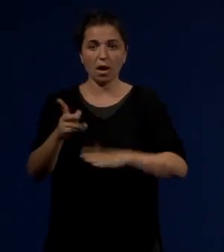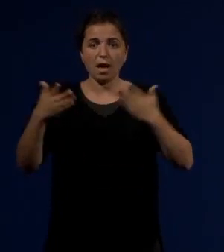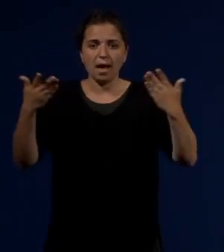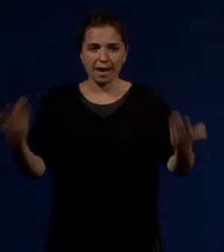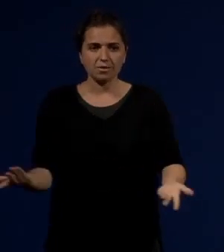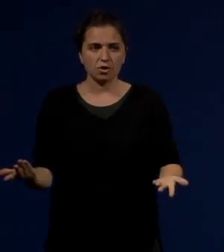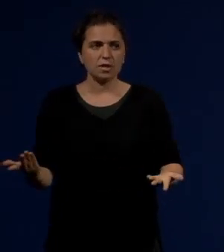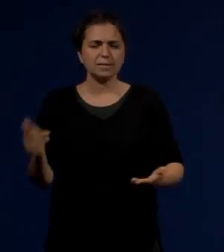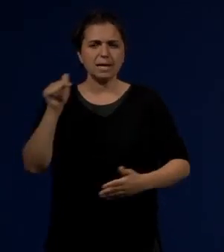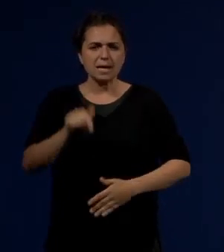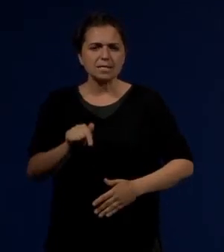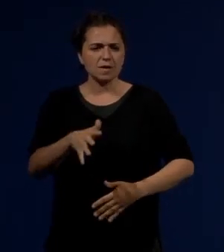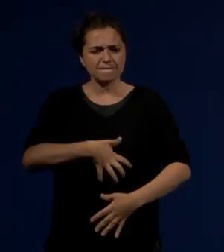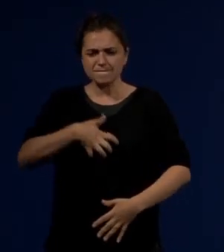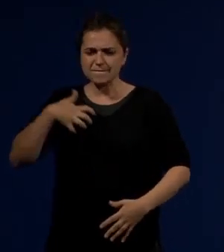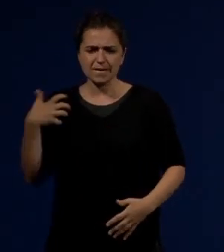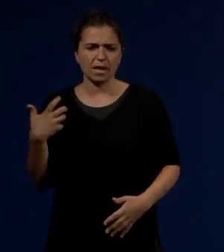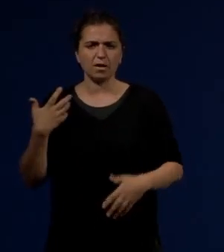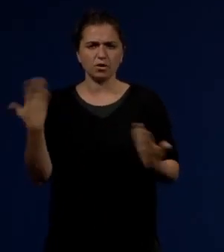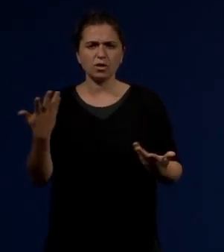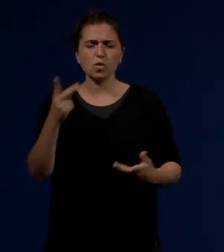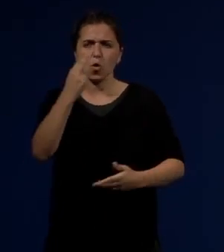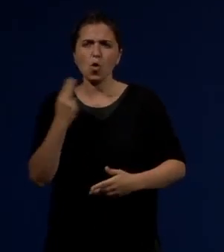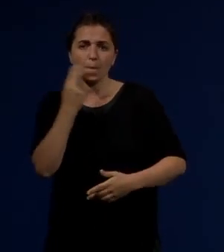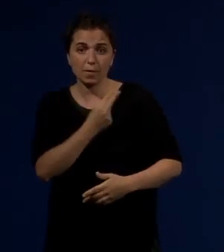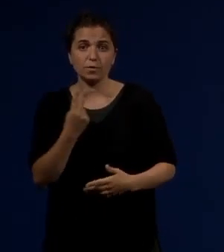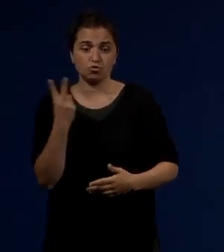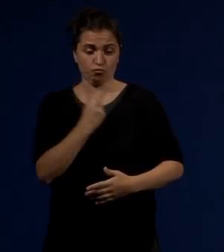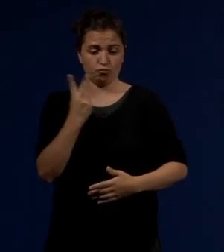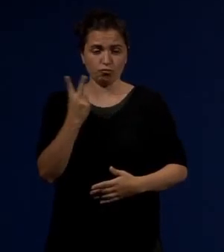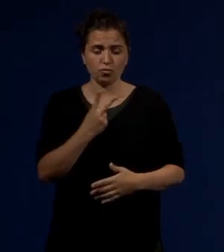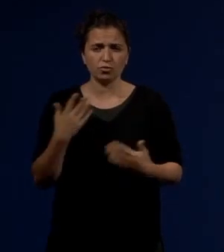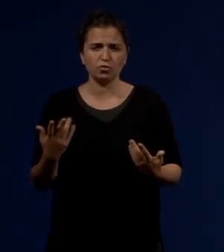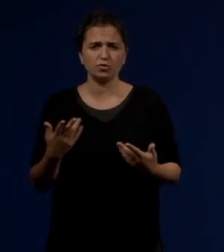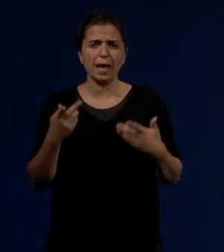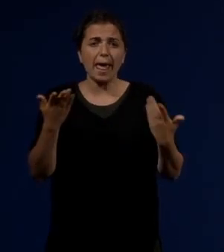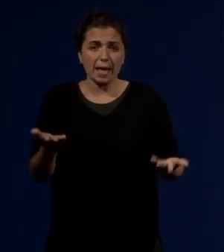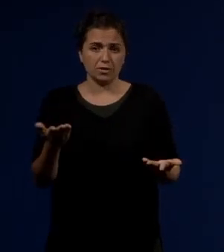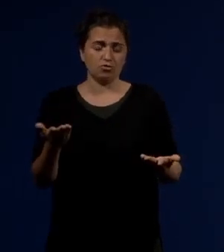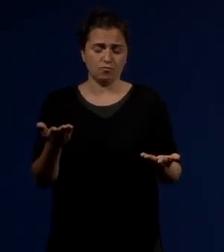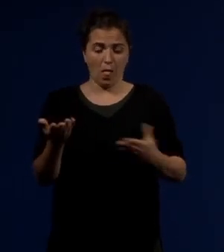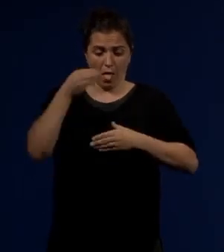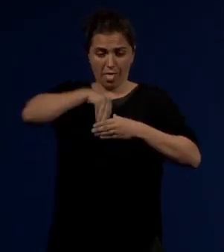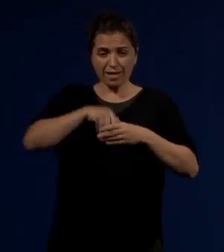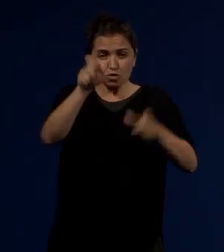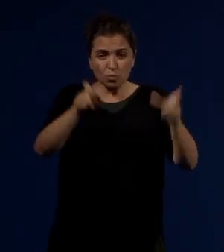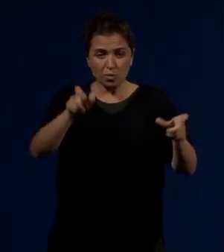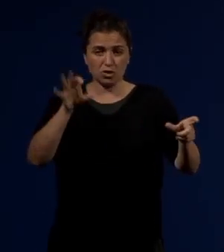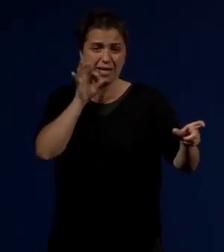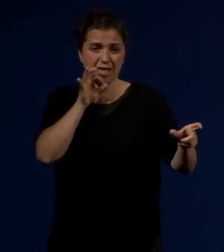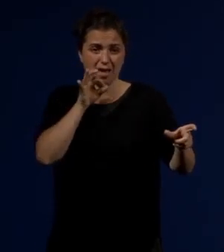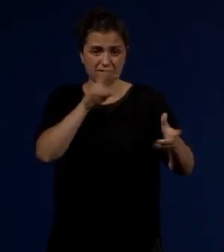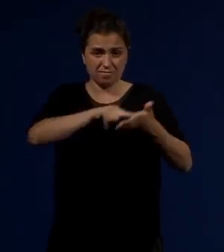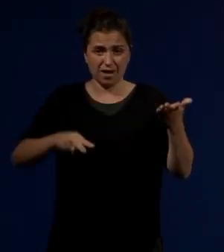tanto, o xesto da indignación ao xesto do compromiso. Pero isto forma parte do ADN de Galicia e dos galegos como constante na nosa